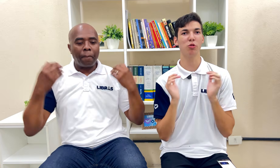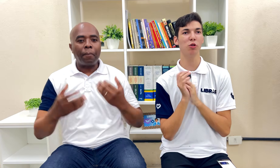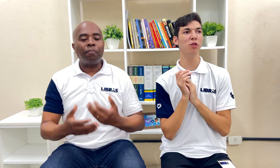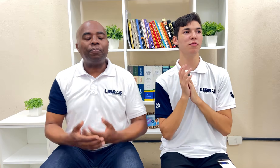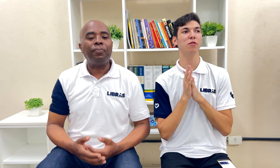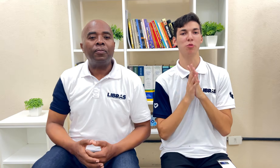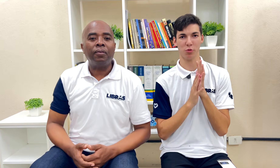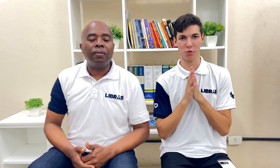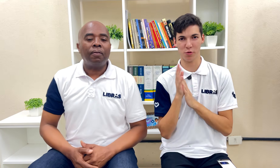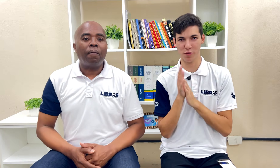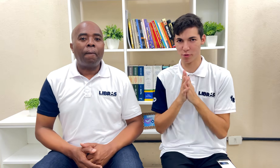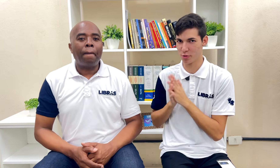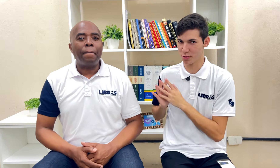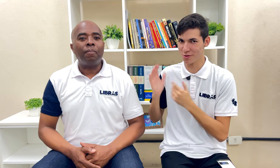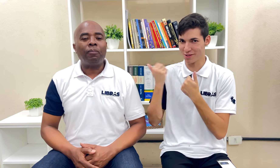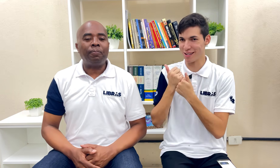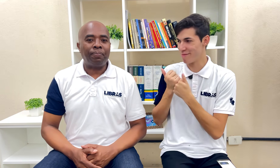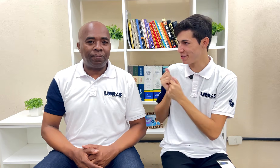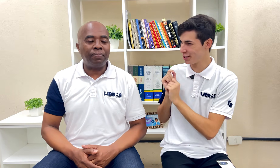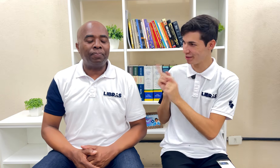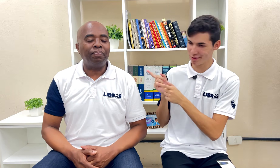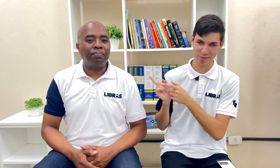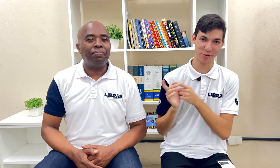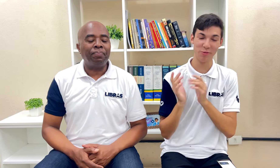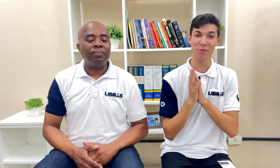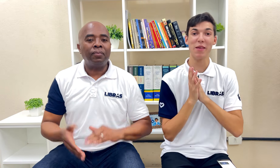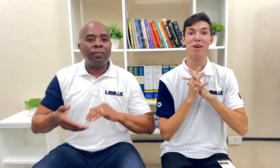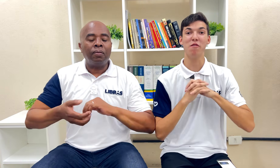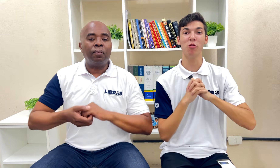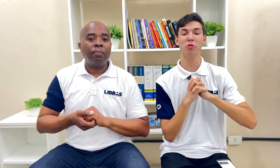Voltou, o intérprete, substituto, voltou.